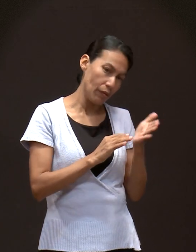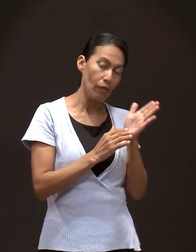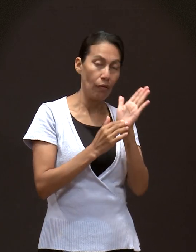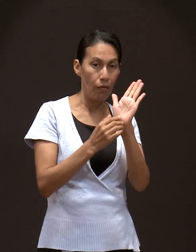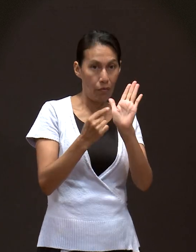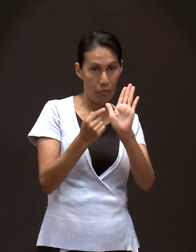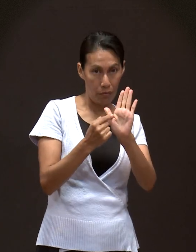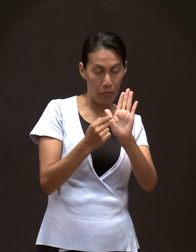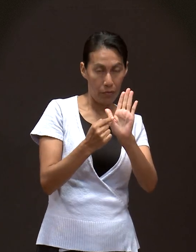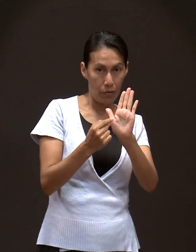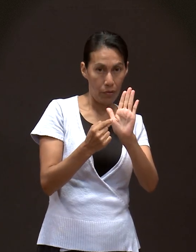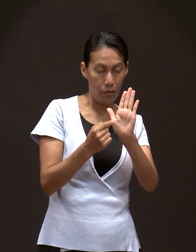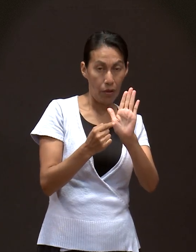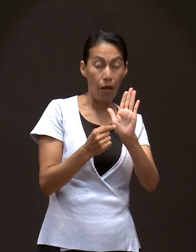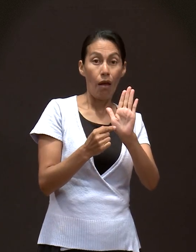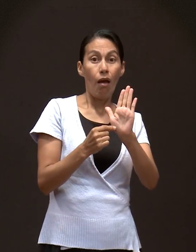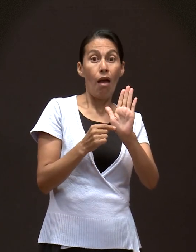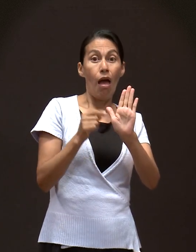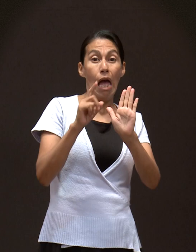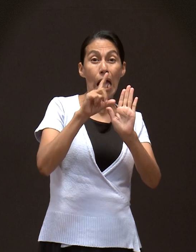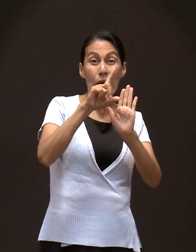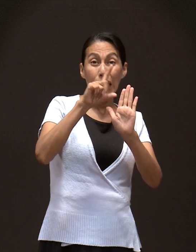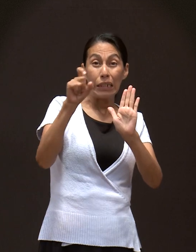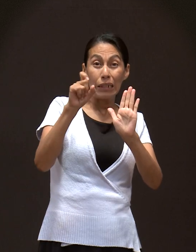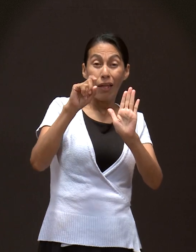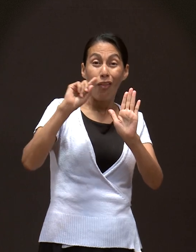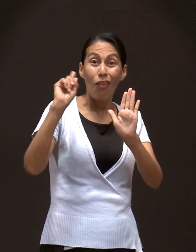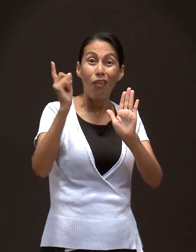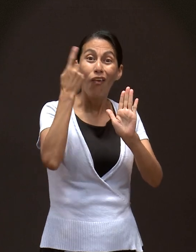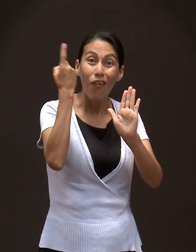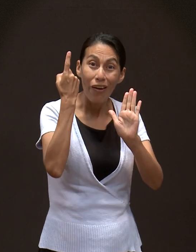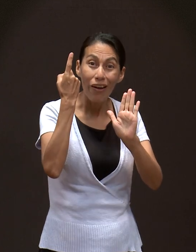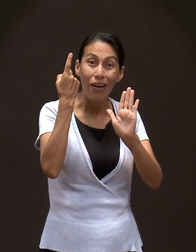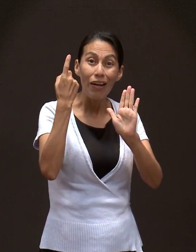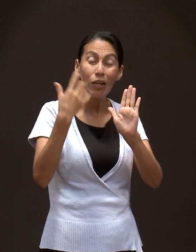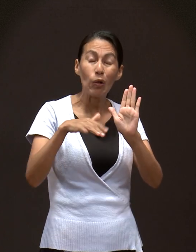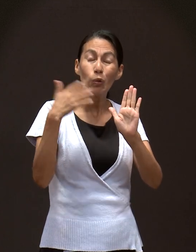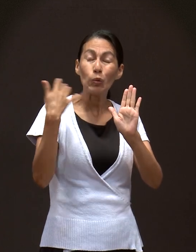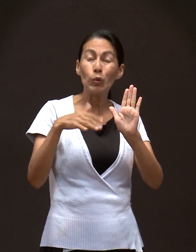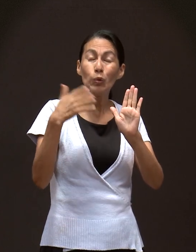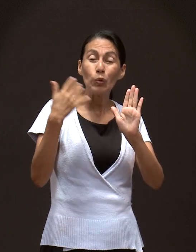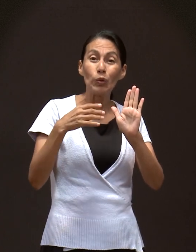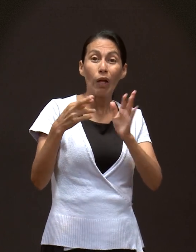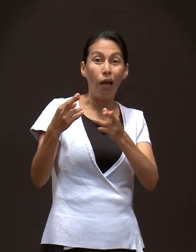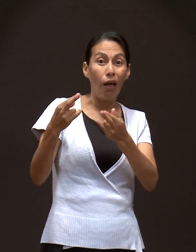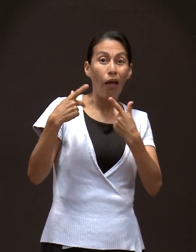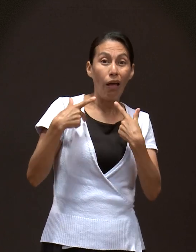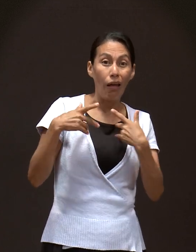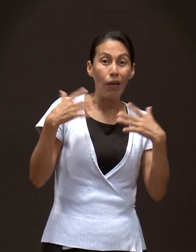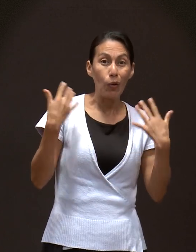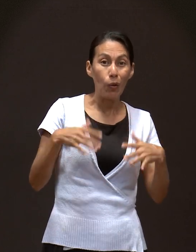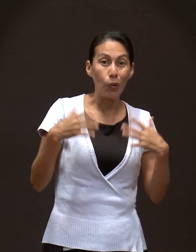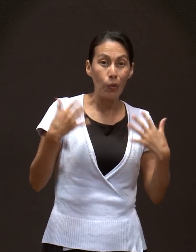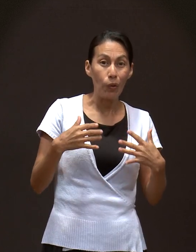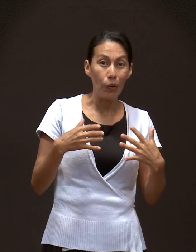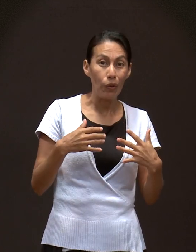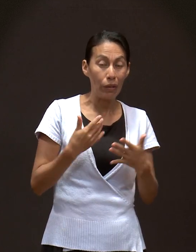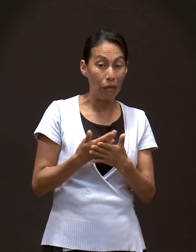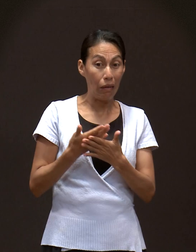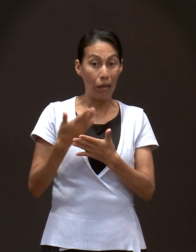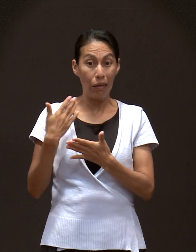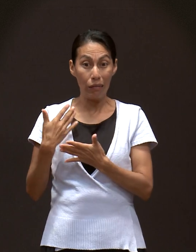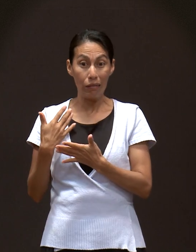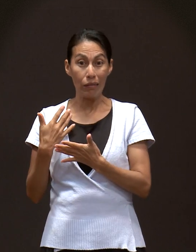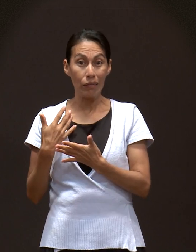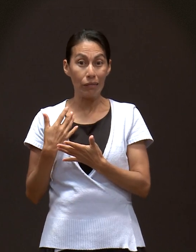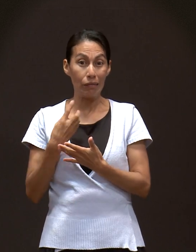de su teléfono. Y me enseñó, mira, y eran 100 dólares los que el Señor me había donado. Y